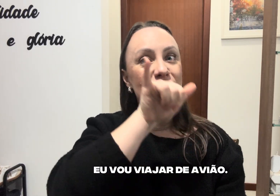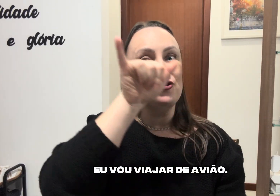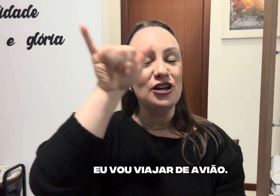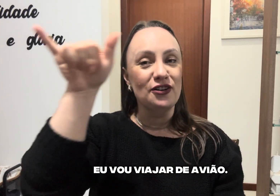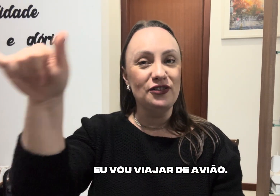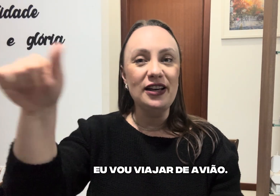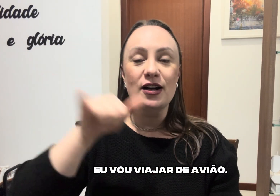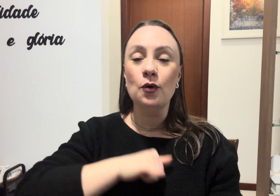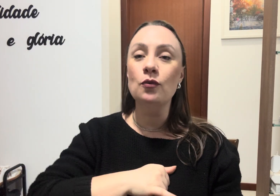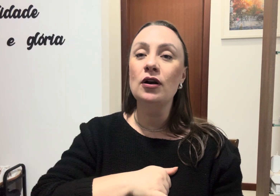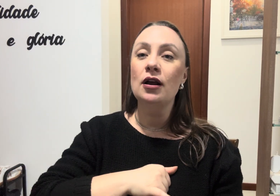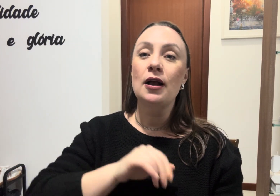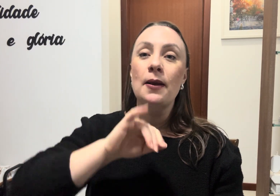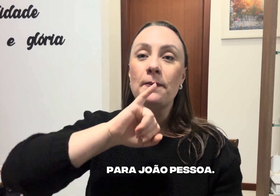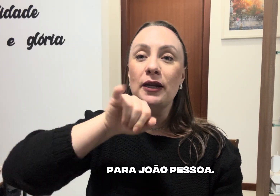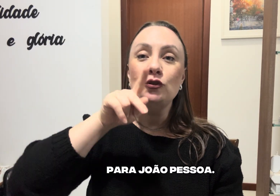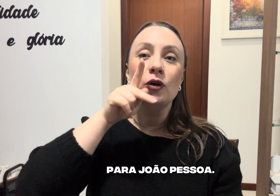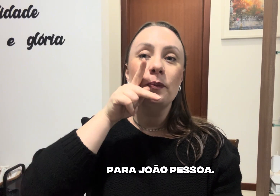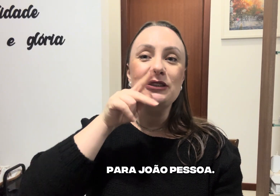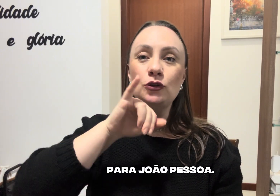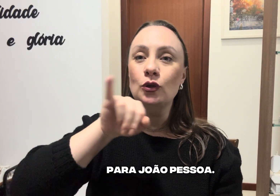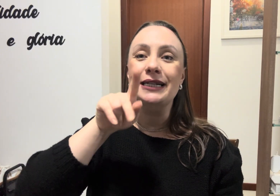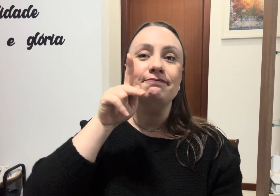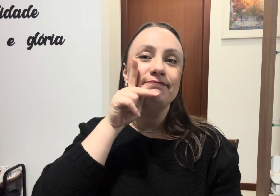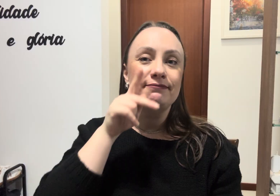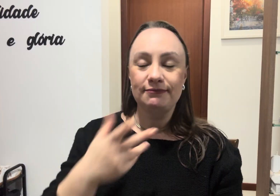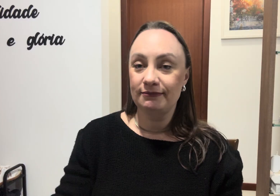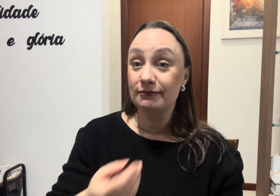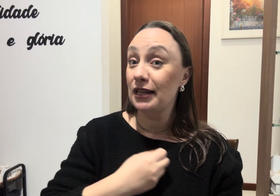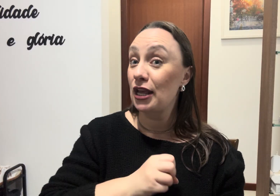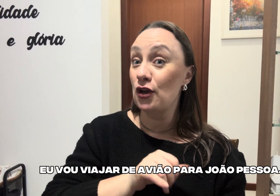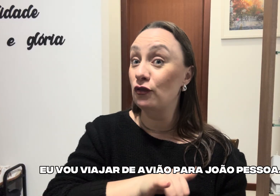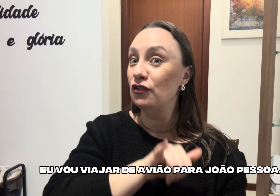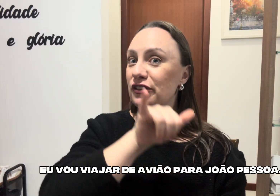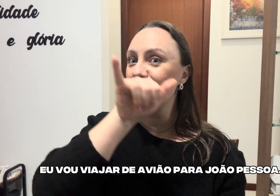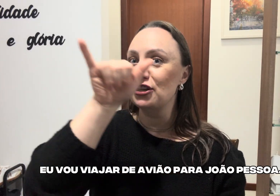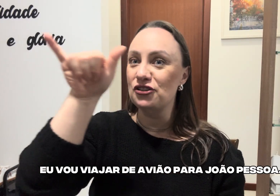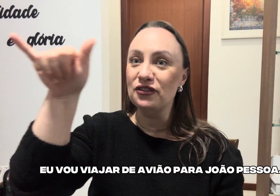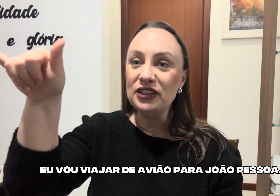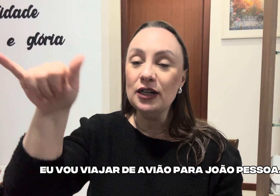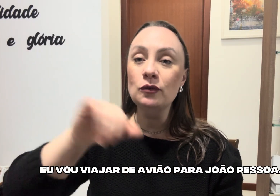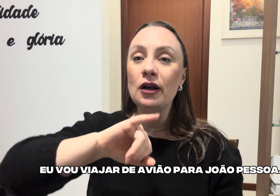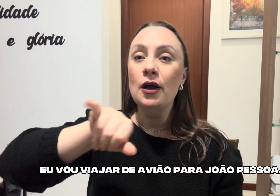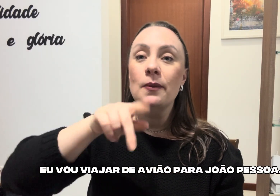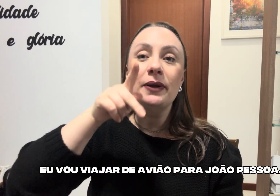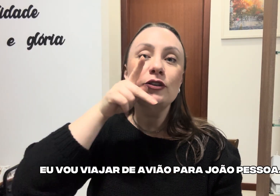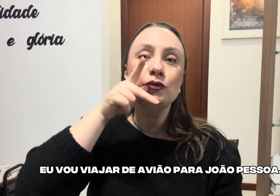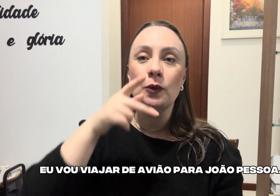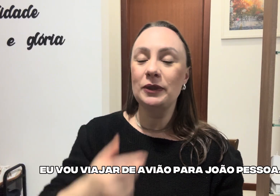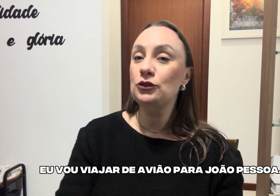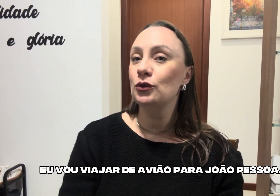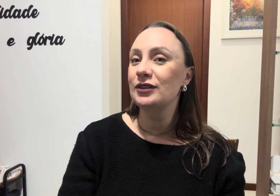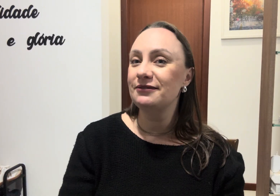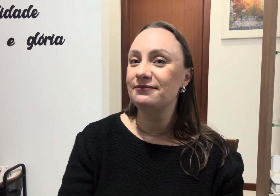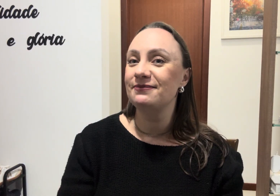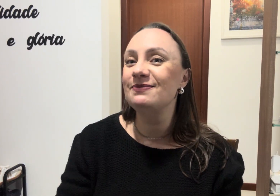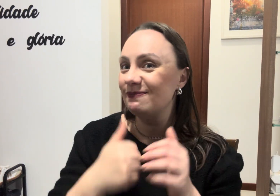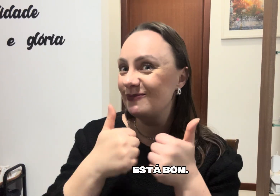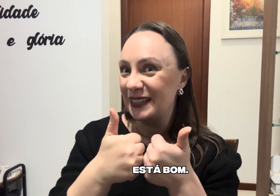de avião para João Pessoa. Eu vou viajar de avião para João Pessoa, tá